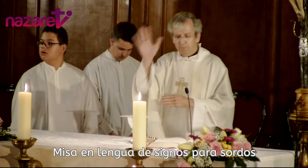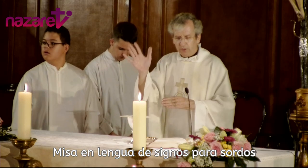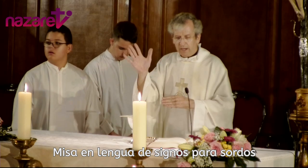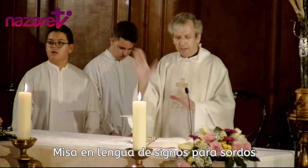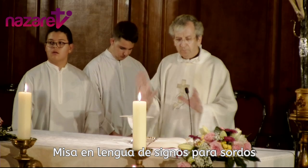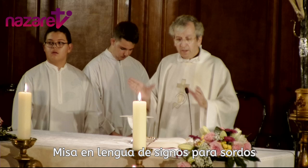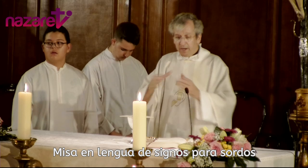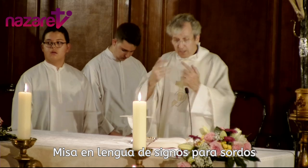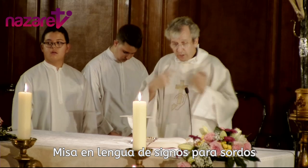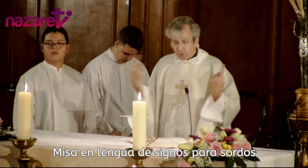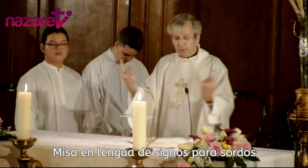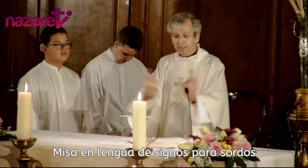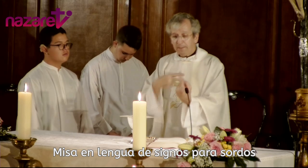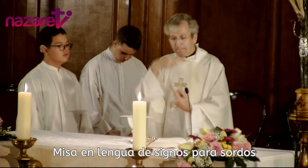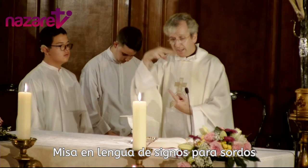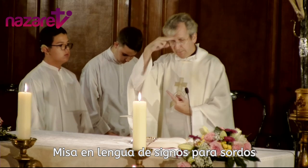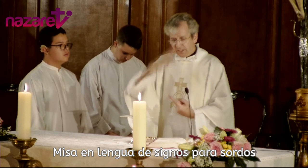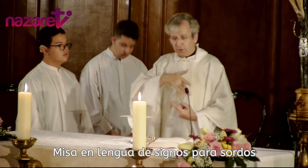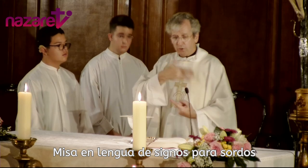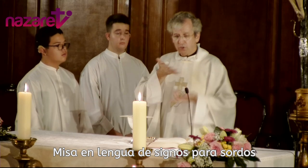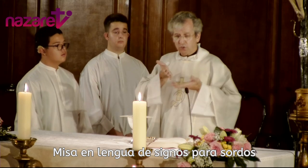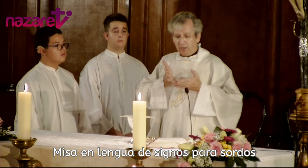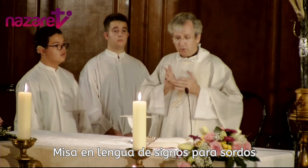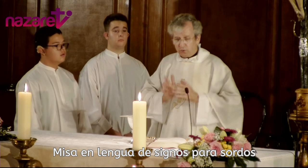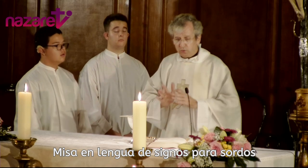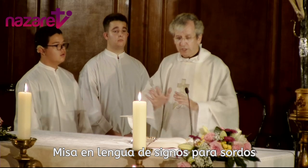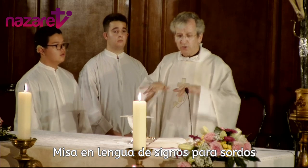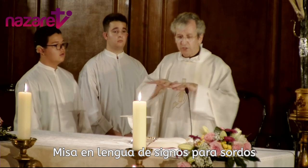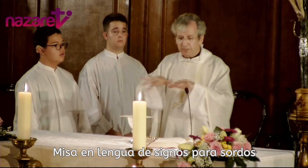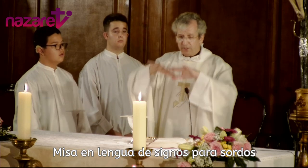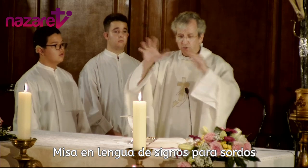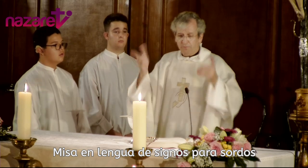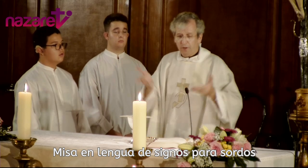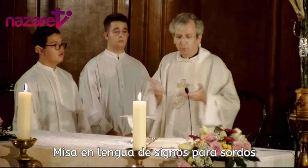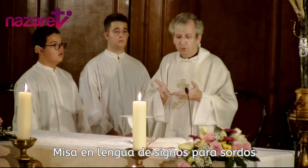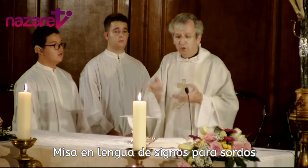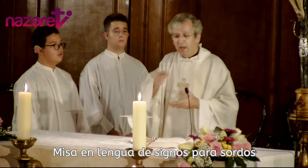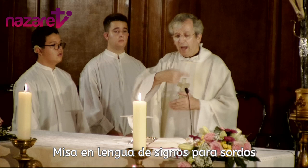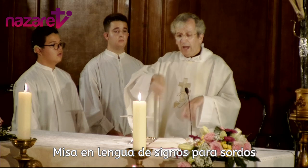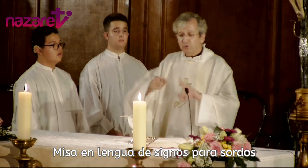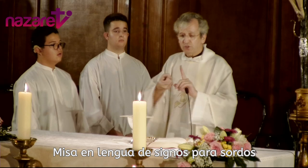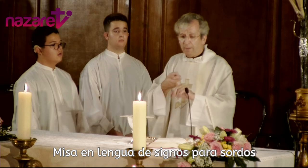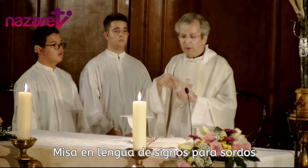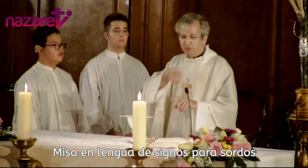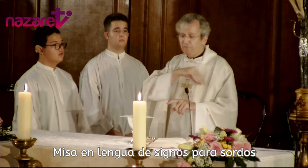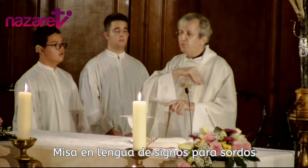inmortal, reúne en torno a ti, Padre misericordioso, a todos tus hijos dispersos por el mundo, a nuestros hermanos